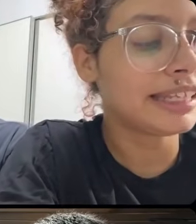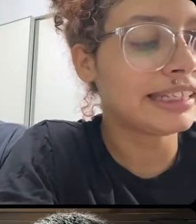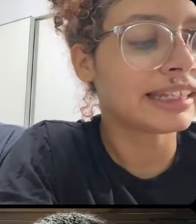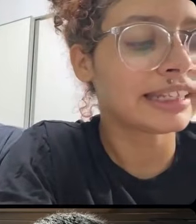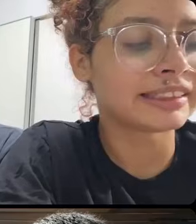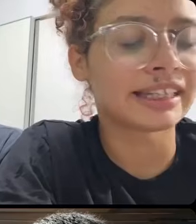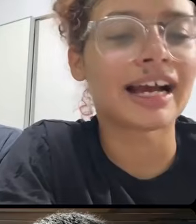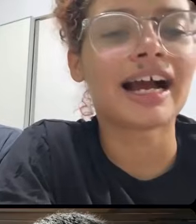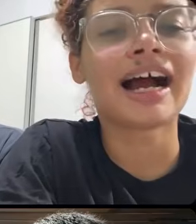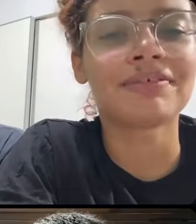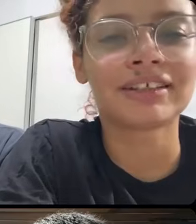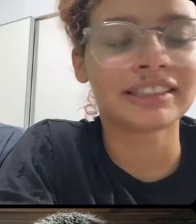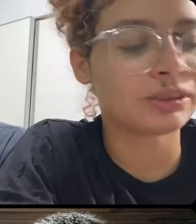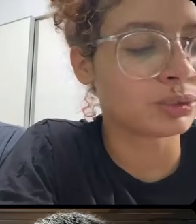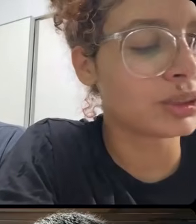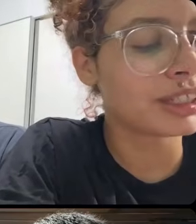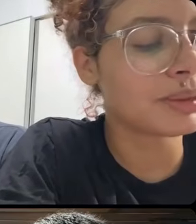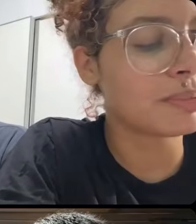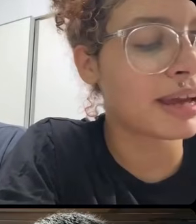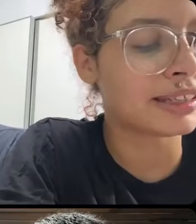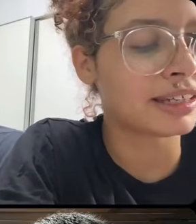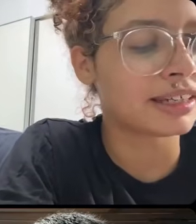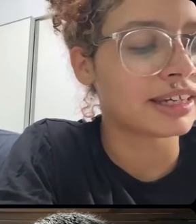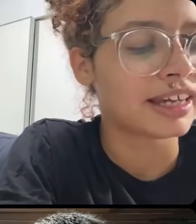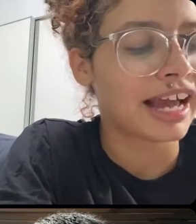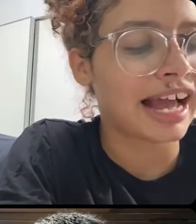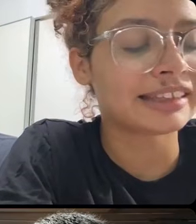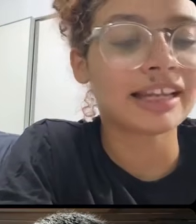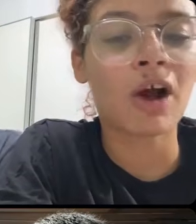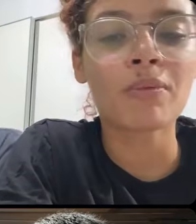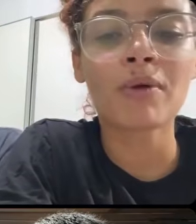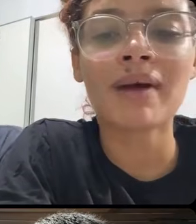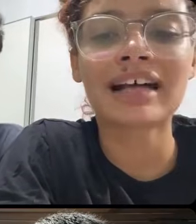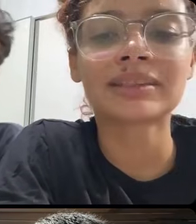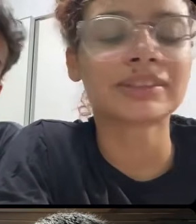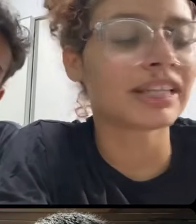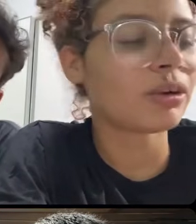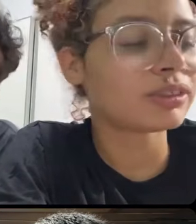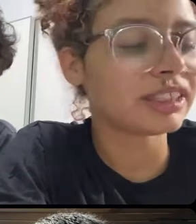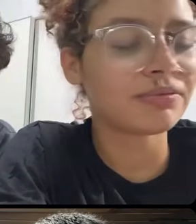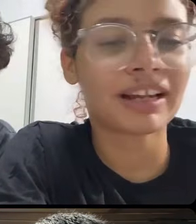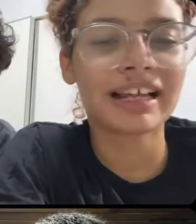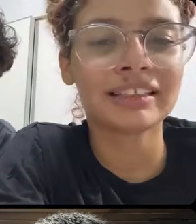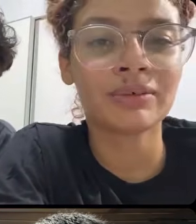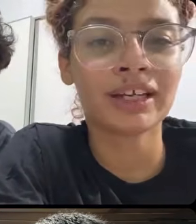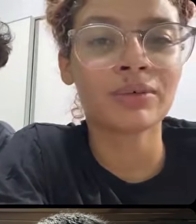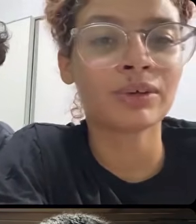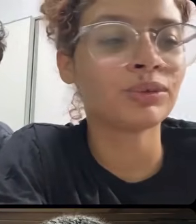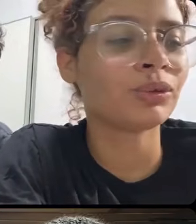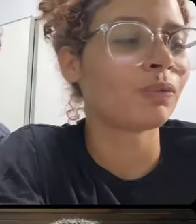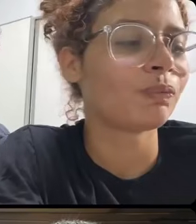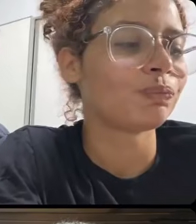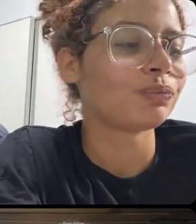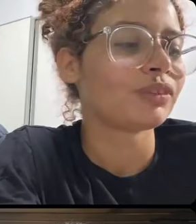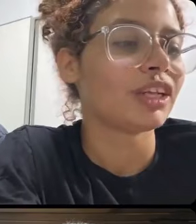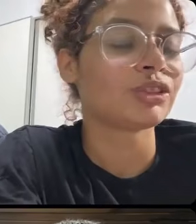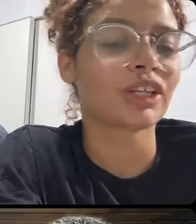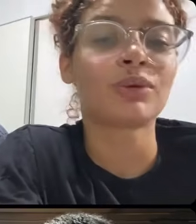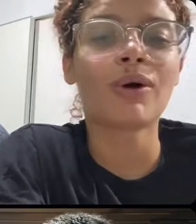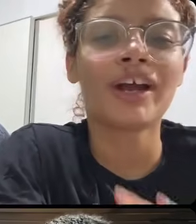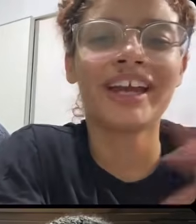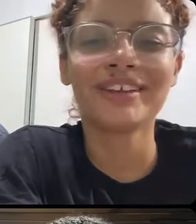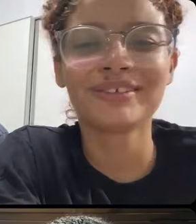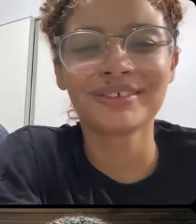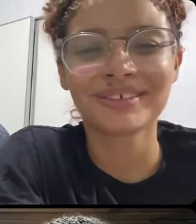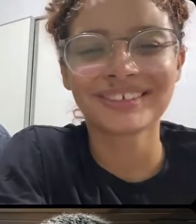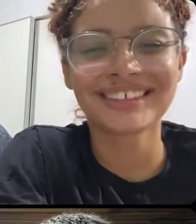Eu tenho a tendência a fazer tudo que me pedem ao meu máximo, sem conseguir falar não. E aí, quando eu